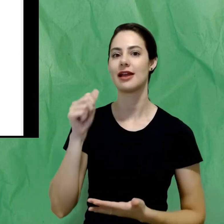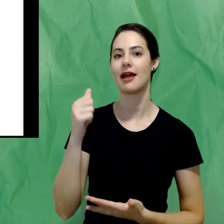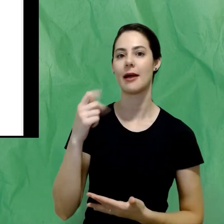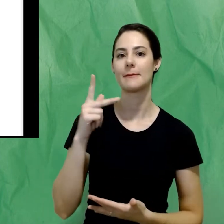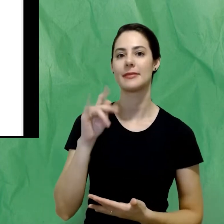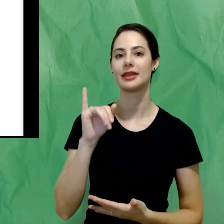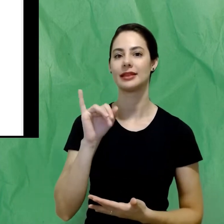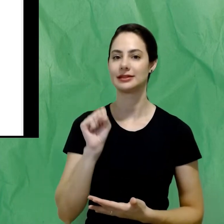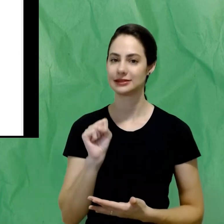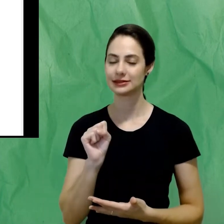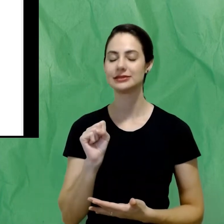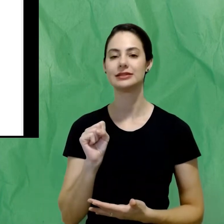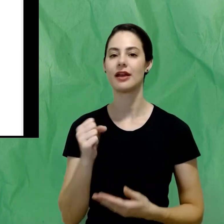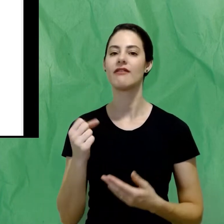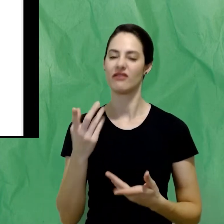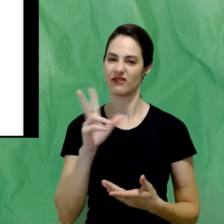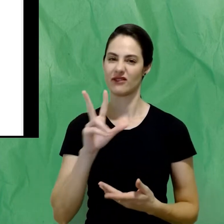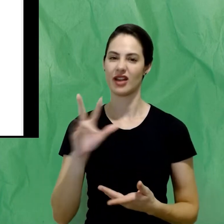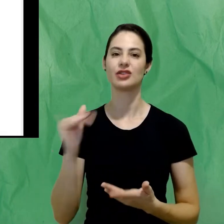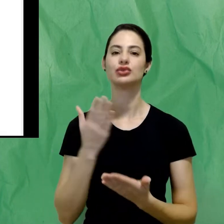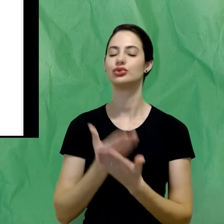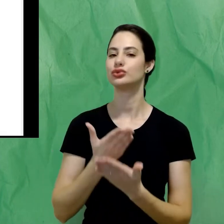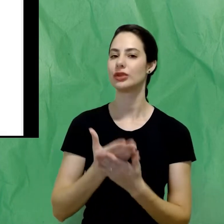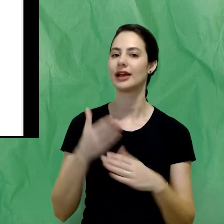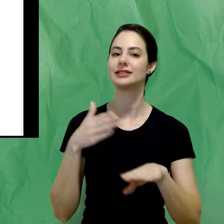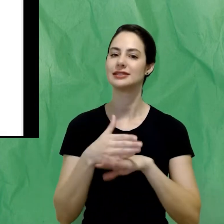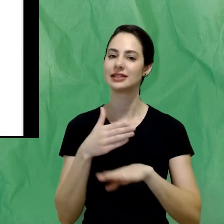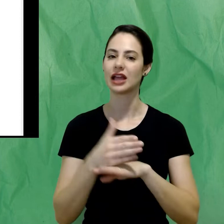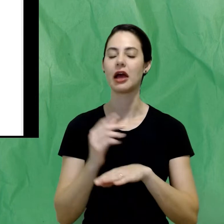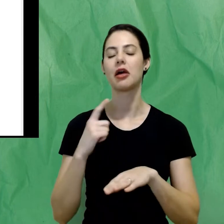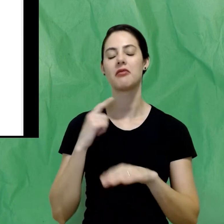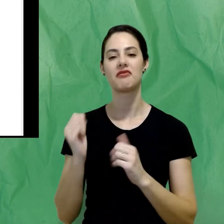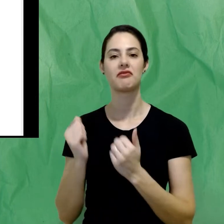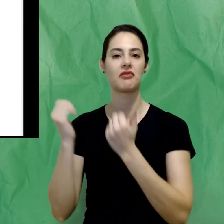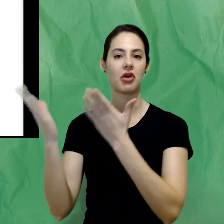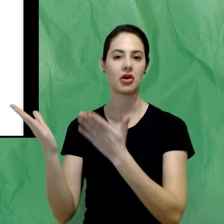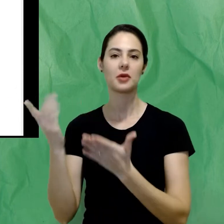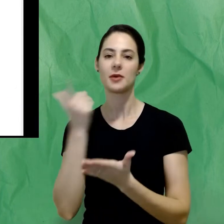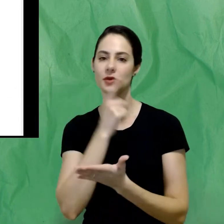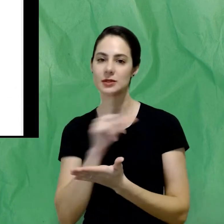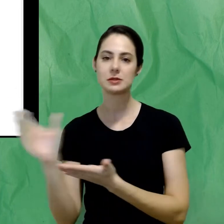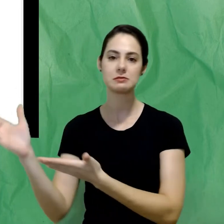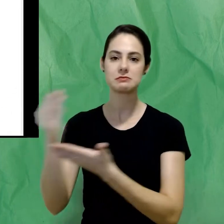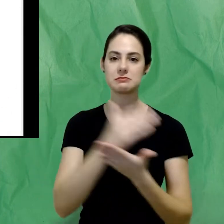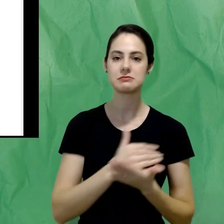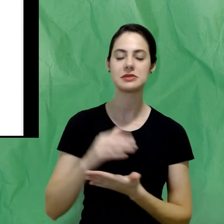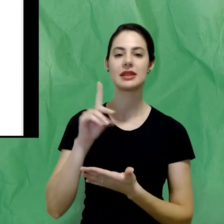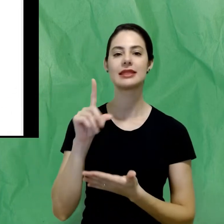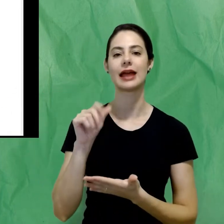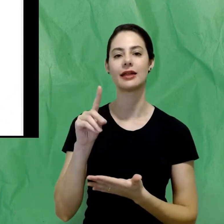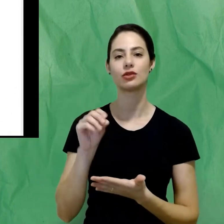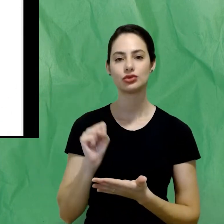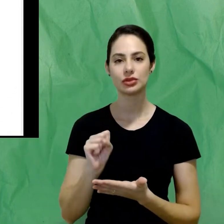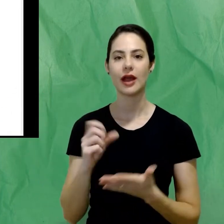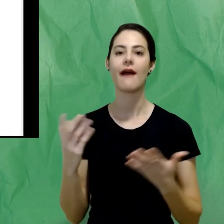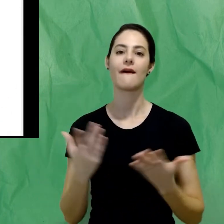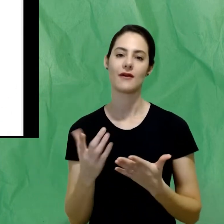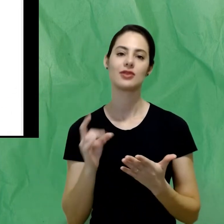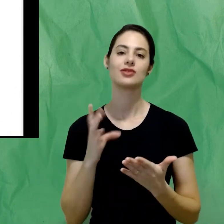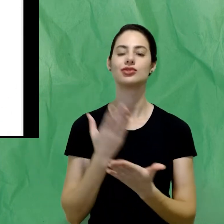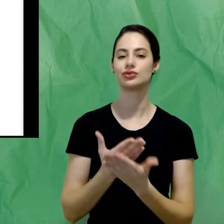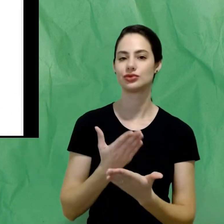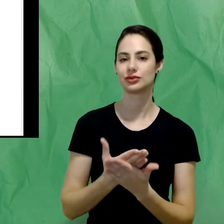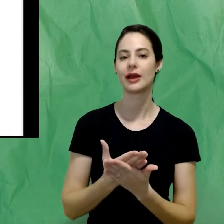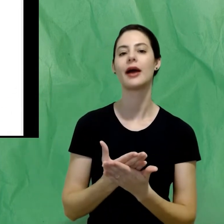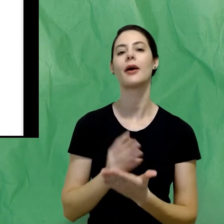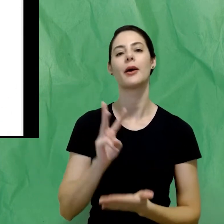a gente ainda vai estudar como acessar APIs de servidores externos para conseguir pegar dados, mas nesse momento nós estamos estudando basicamente as